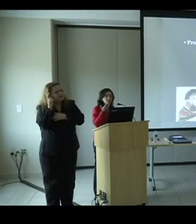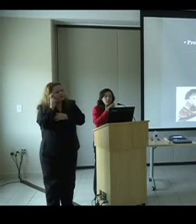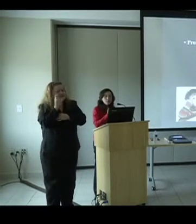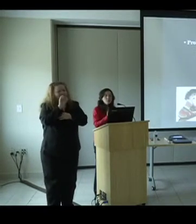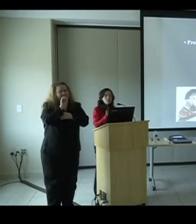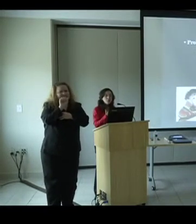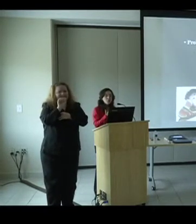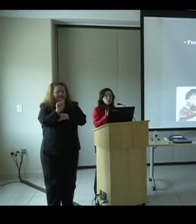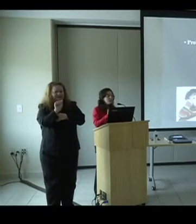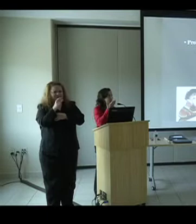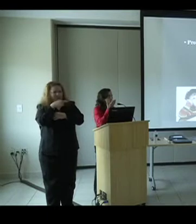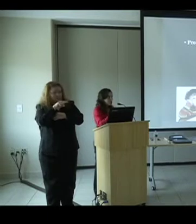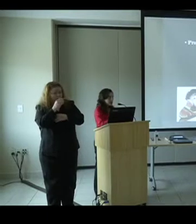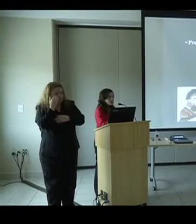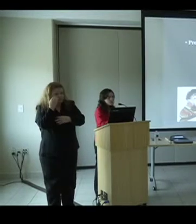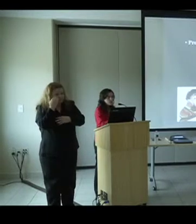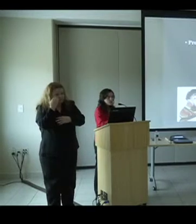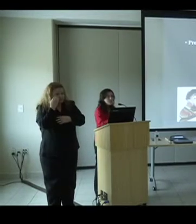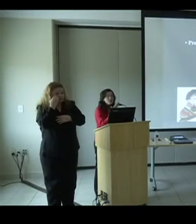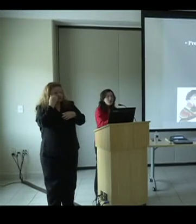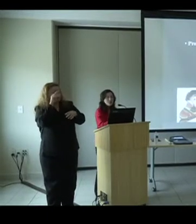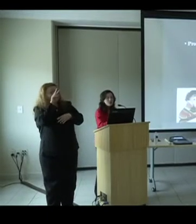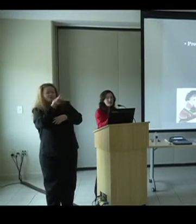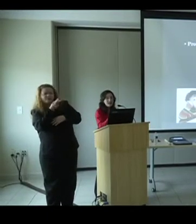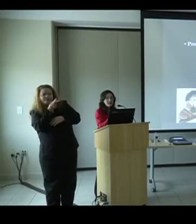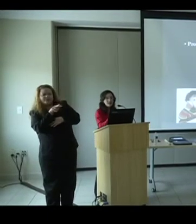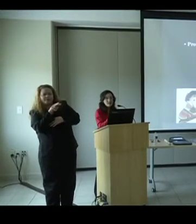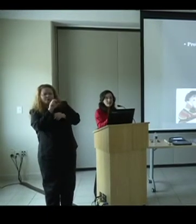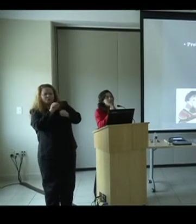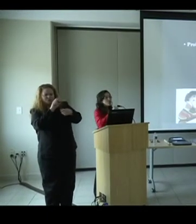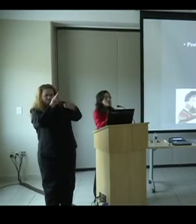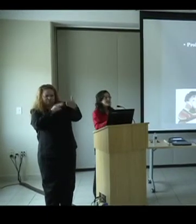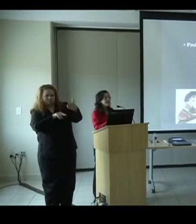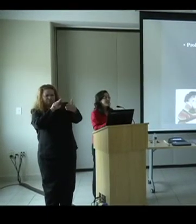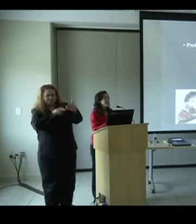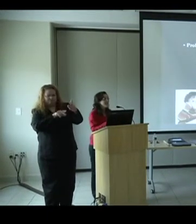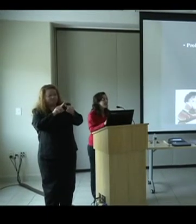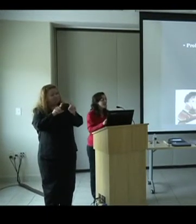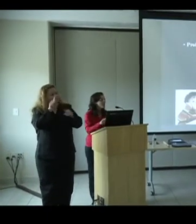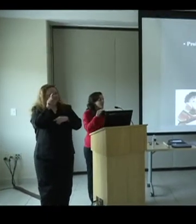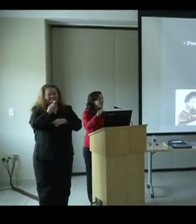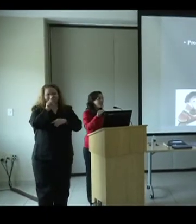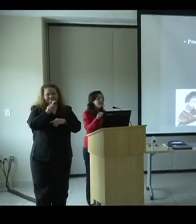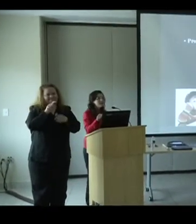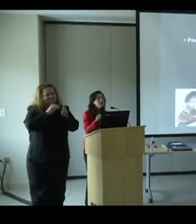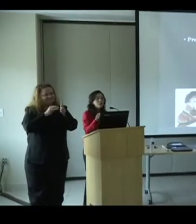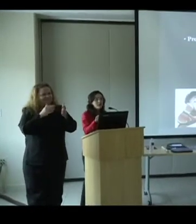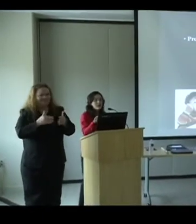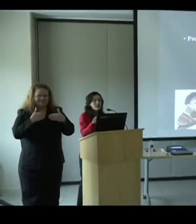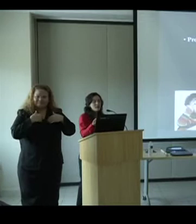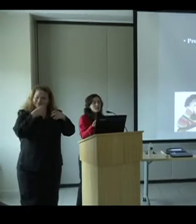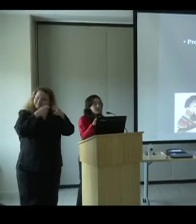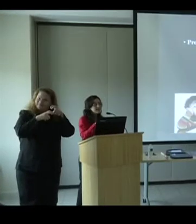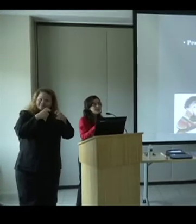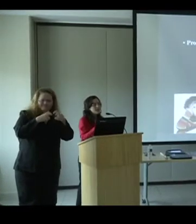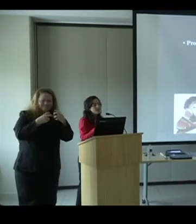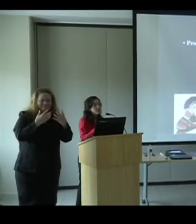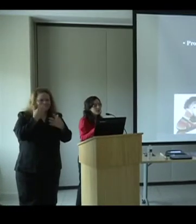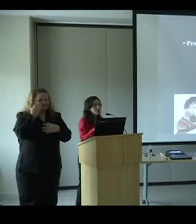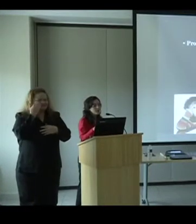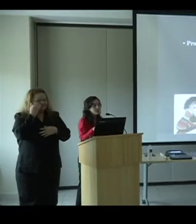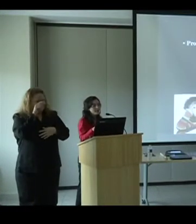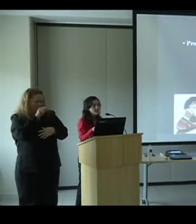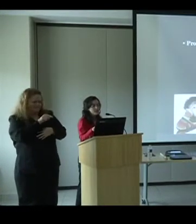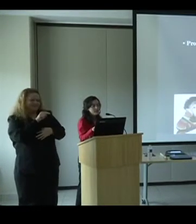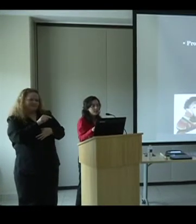lo sabemos nosotros lo vemos y lo podemos leer No necesariamente un chico que tiene este problema vas a